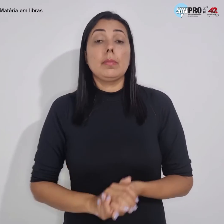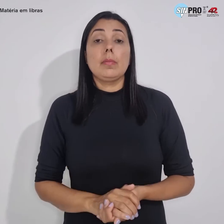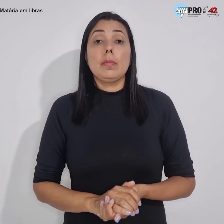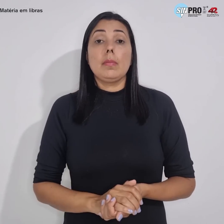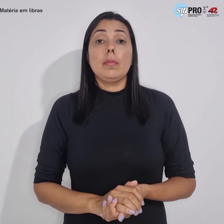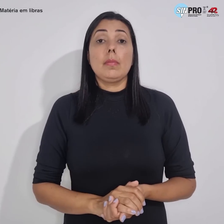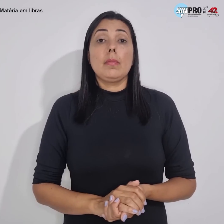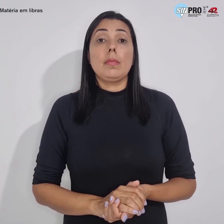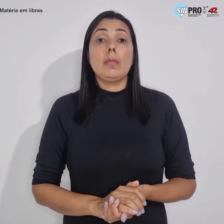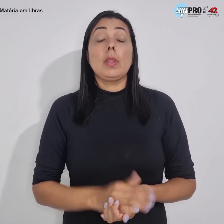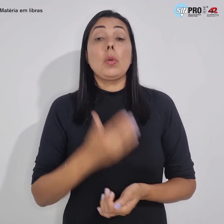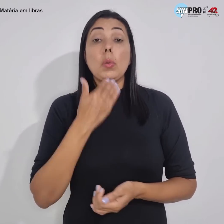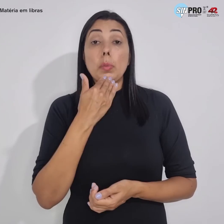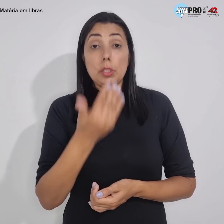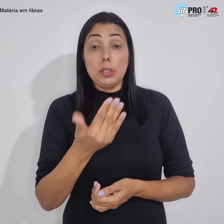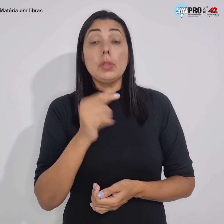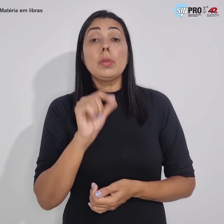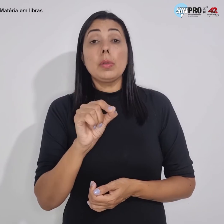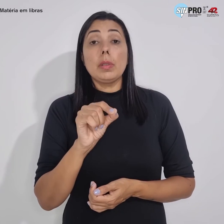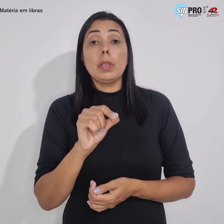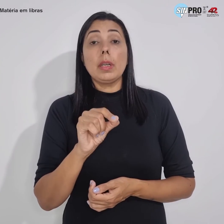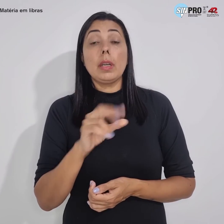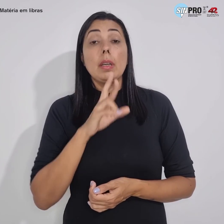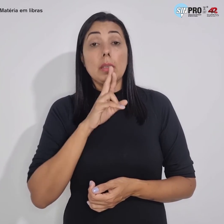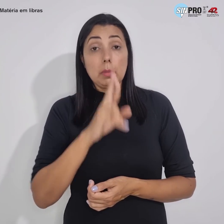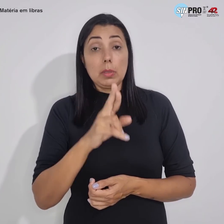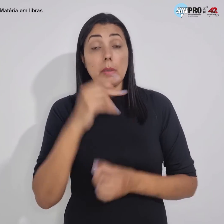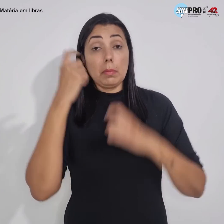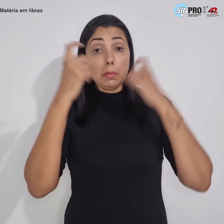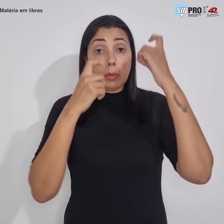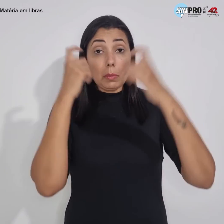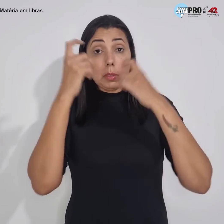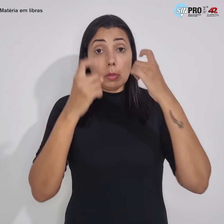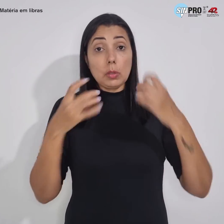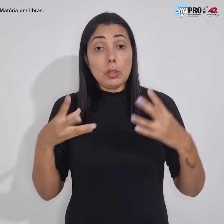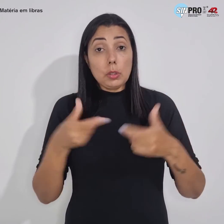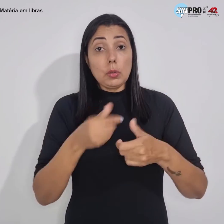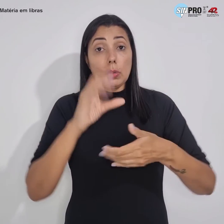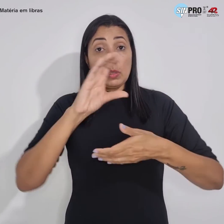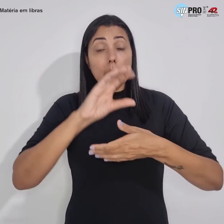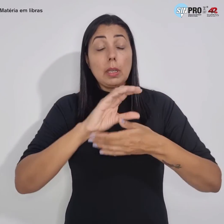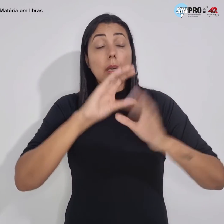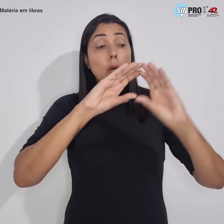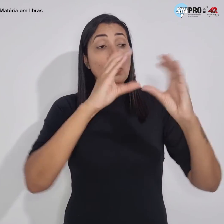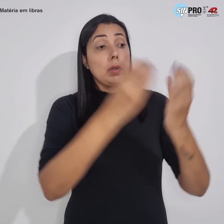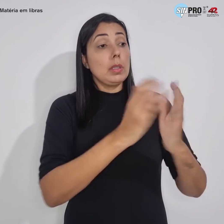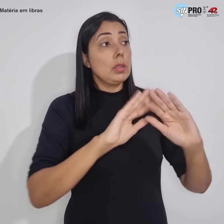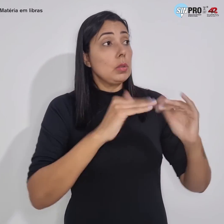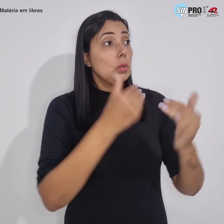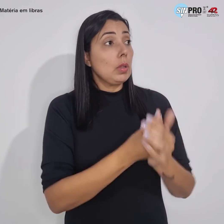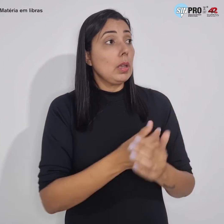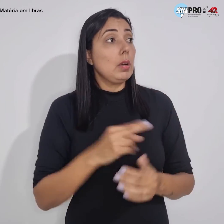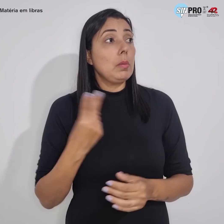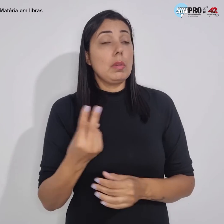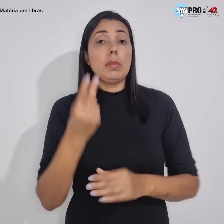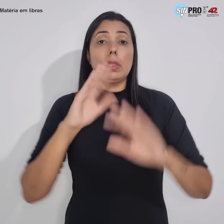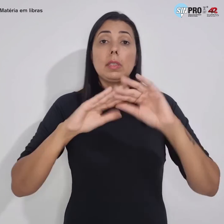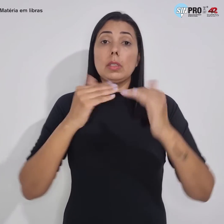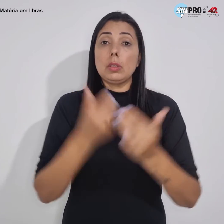A reivindicação visa a responder às preocupações de toda a comunidade escolar, uma vez que as escolas